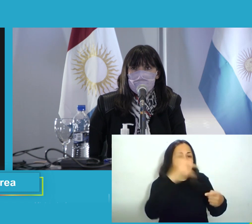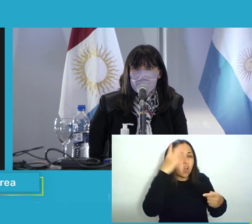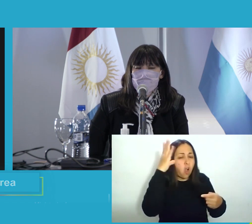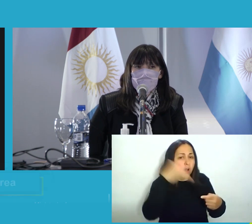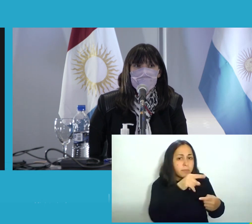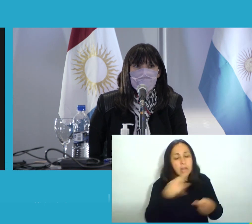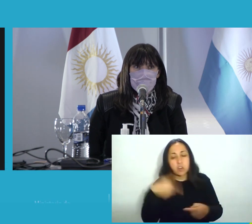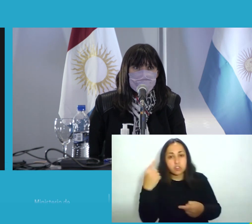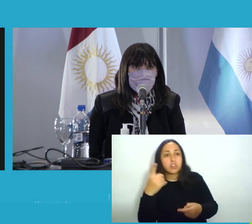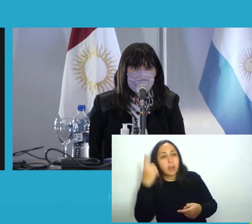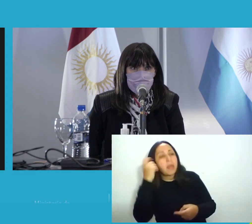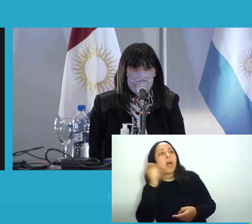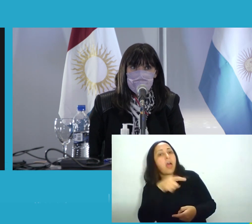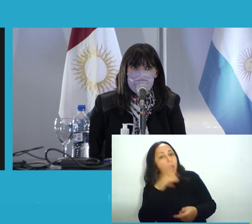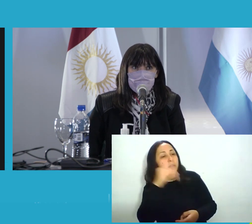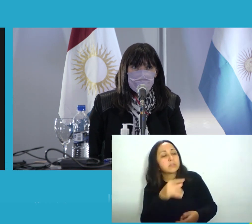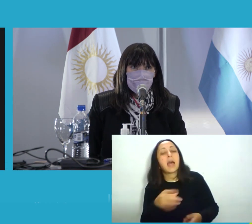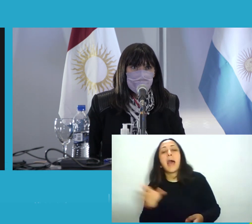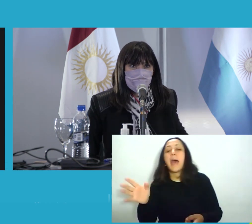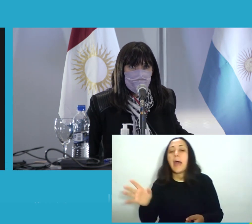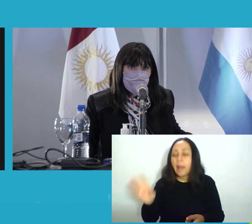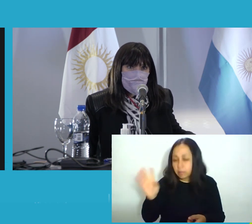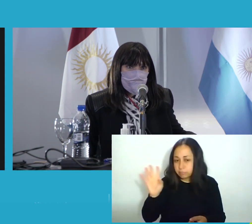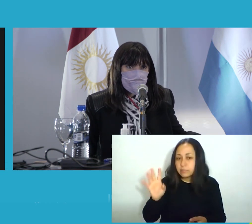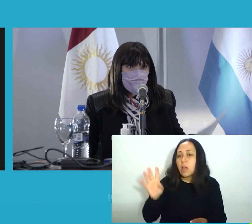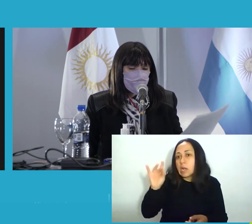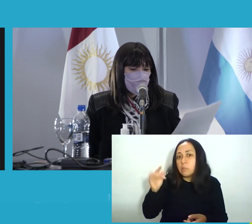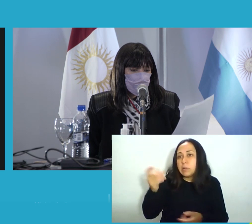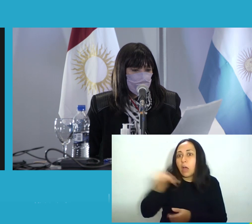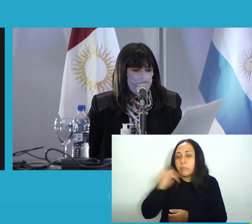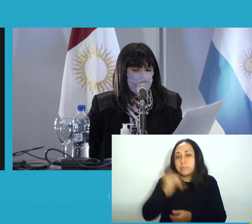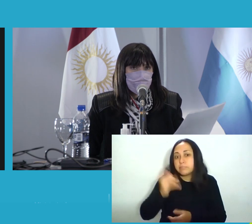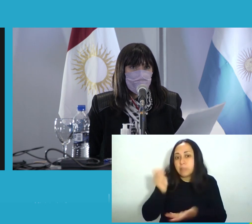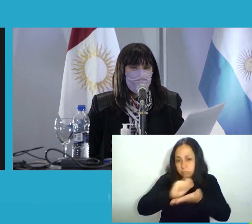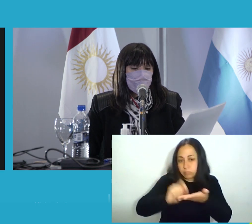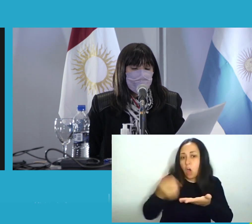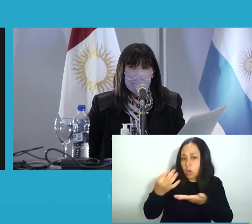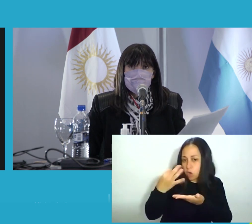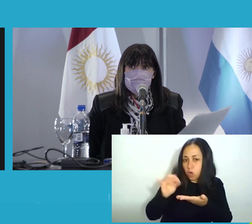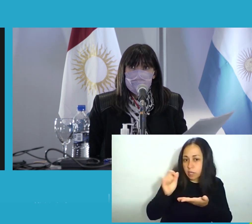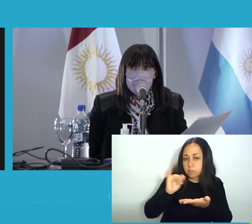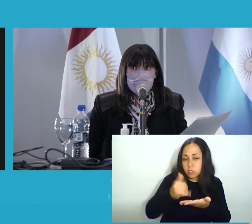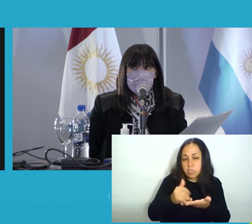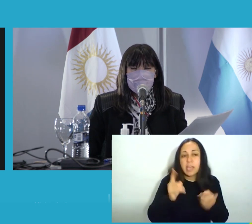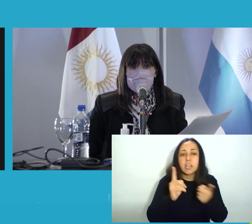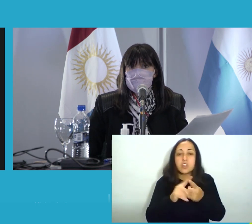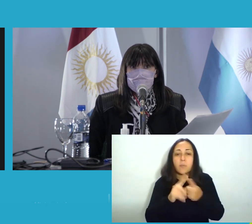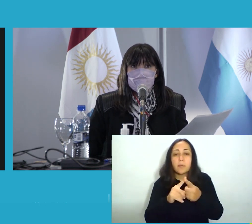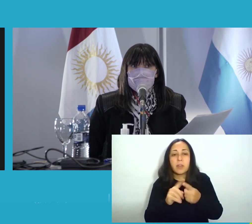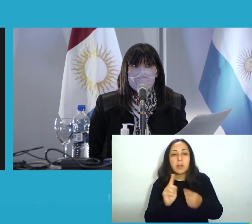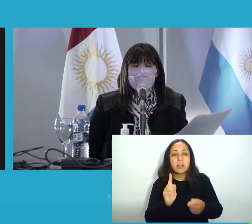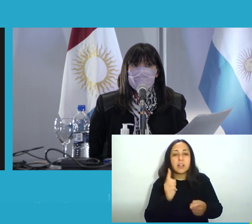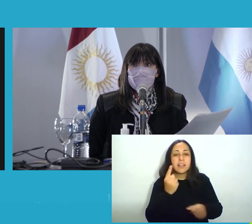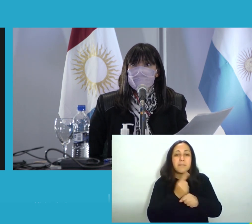esa parte, perdón. A veces es complicado tomar nota mientras hablan, ahora lo vamos a corregir. Y en relación a lo primero, eso